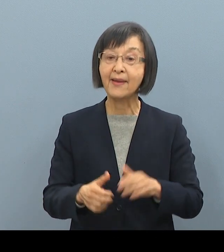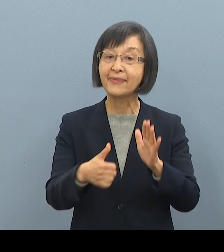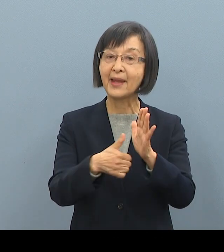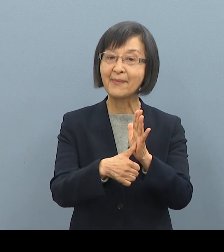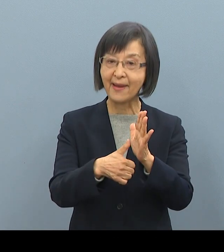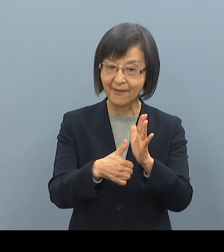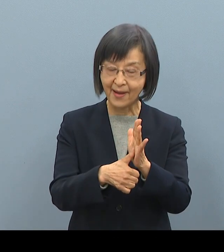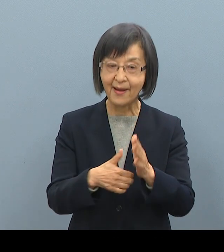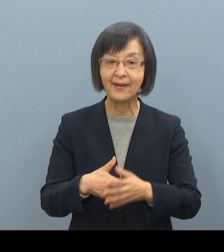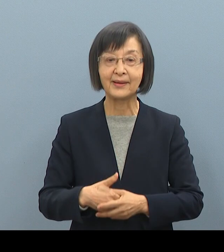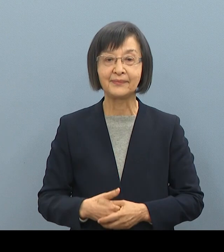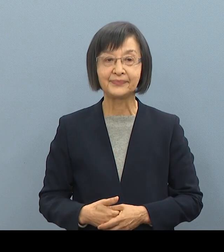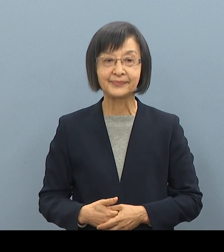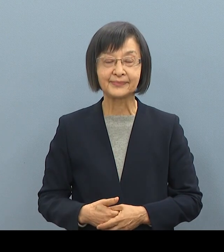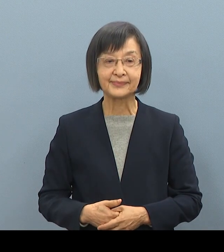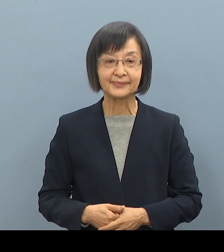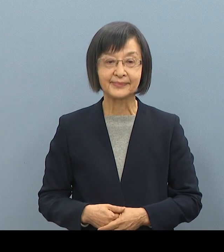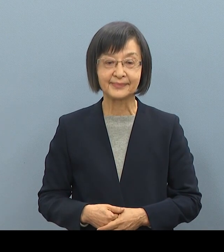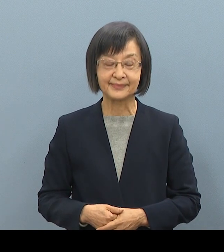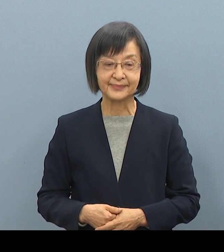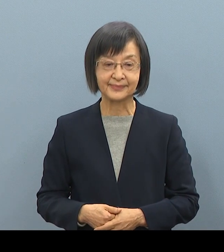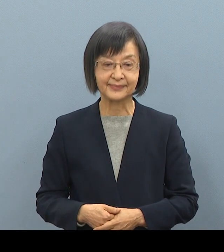は、